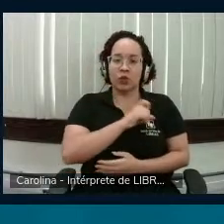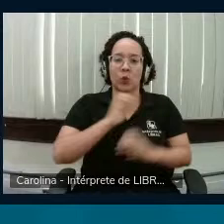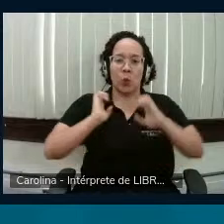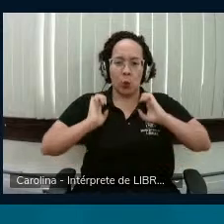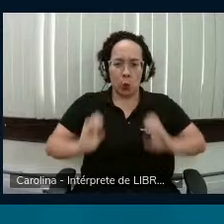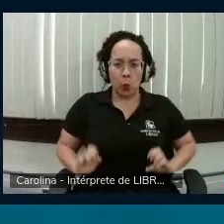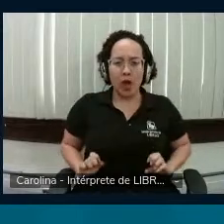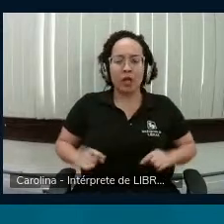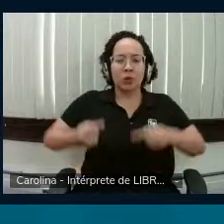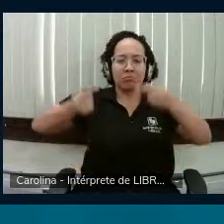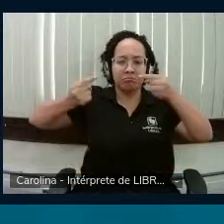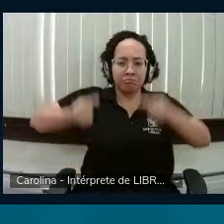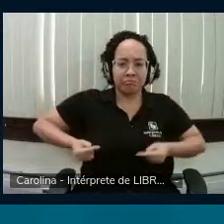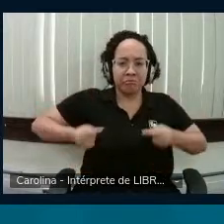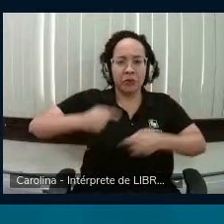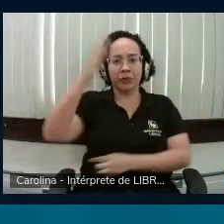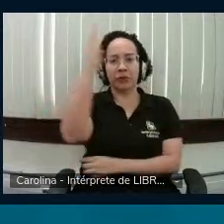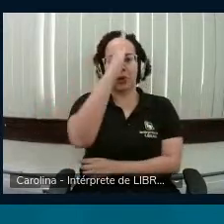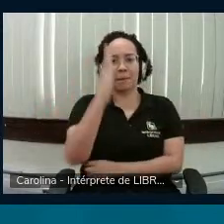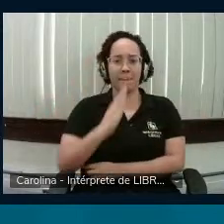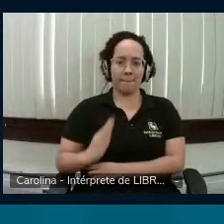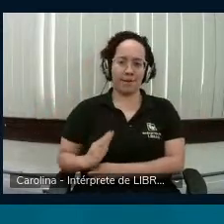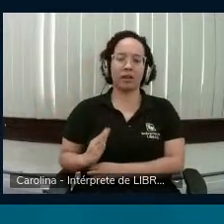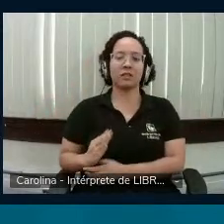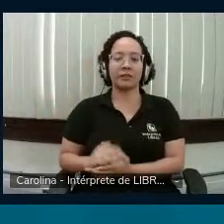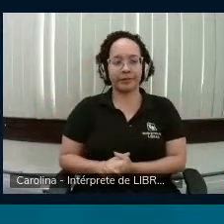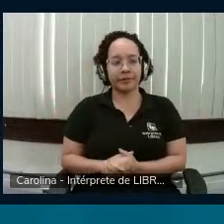ético, político, no nosso país,